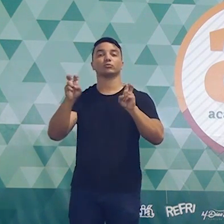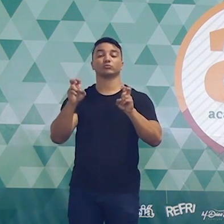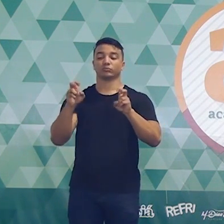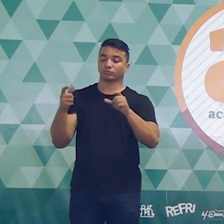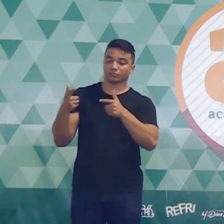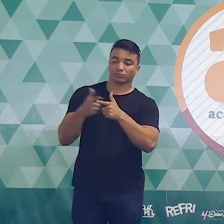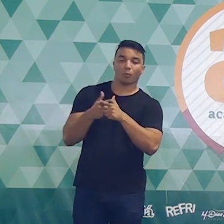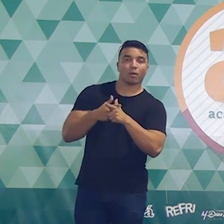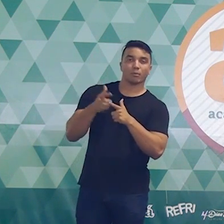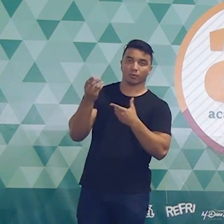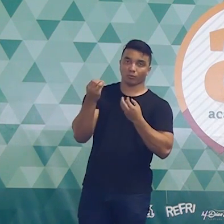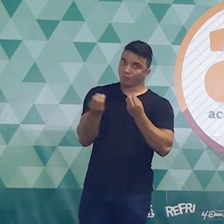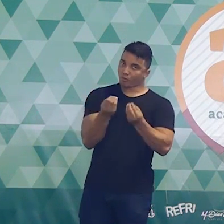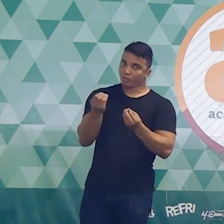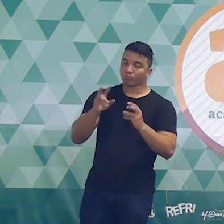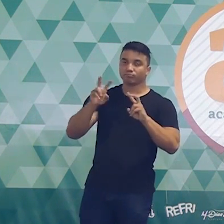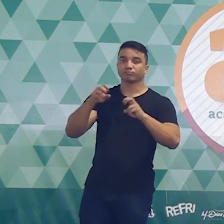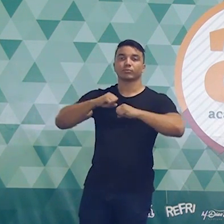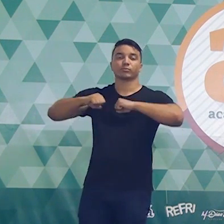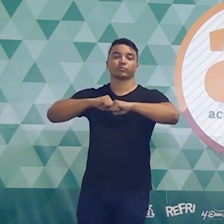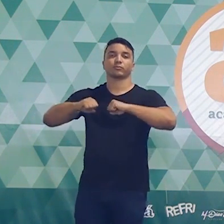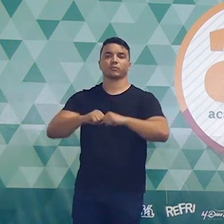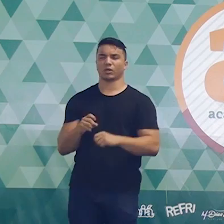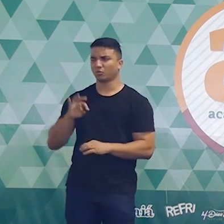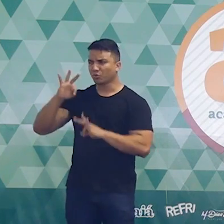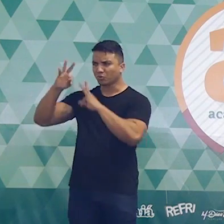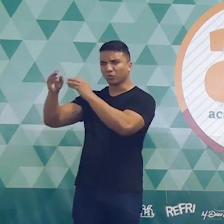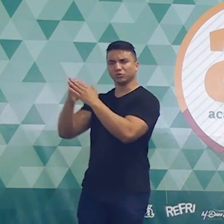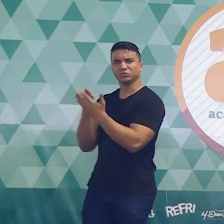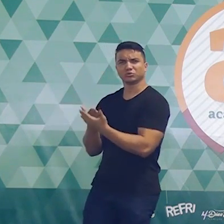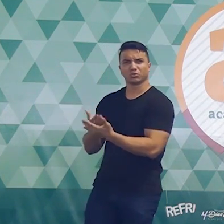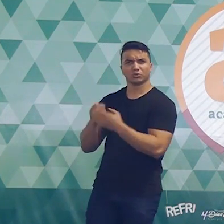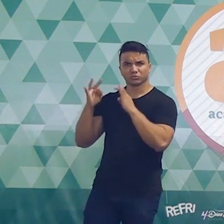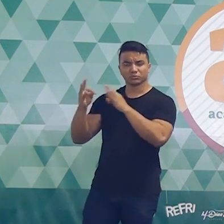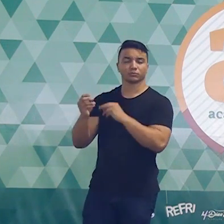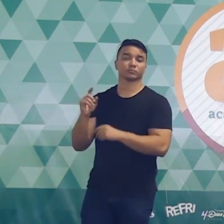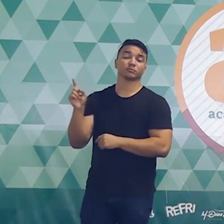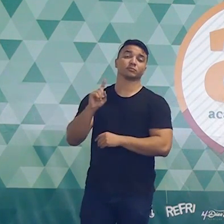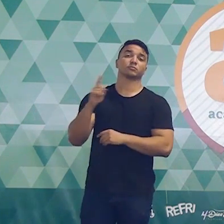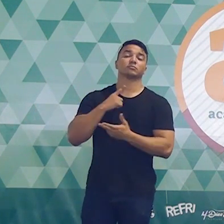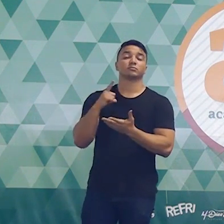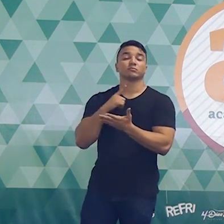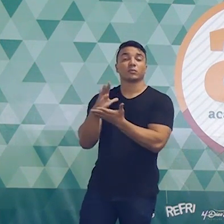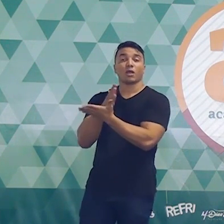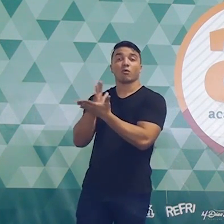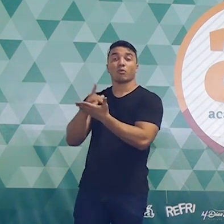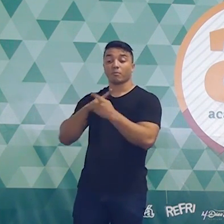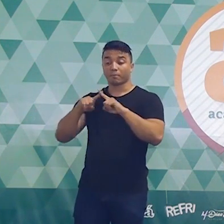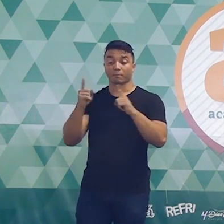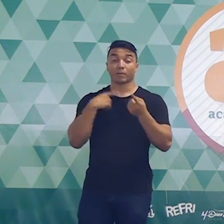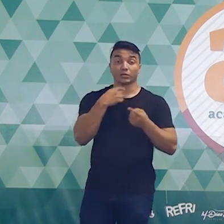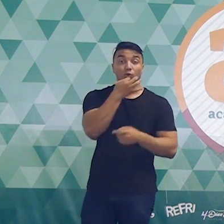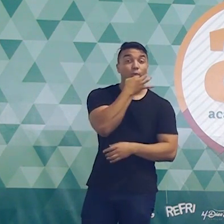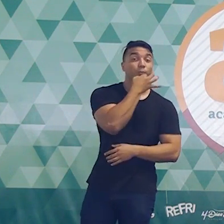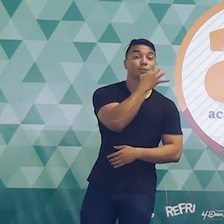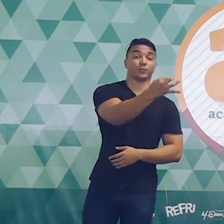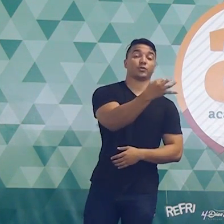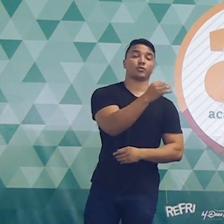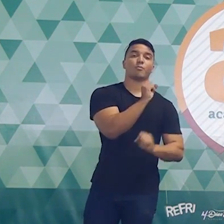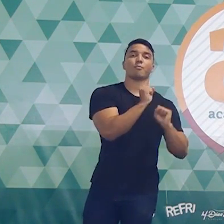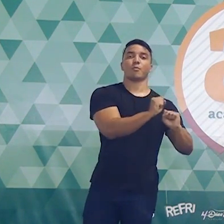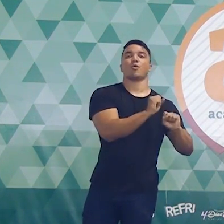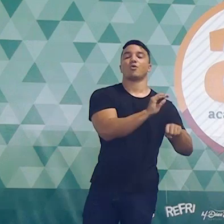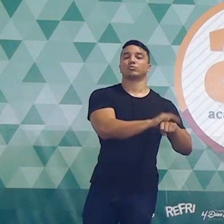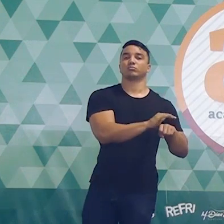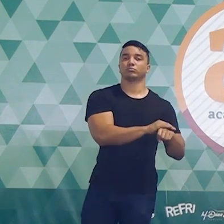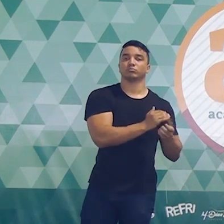problema. Diego, mas eu acho que não é toda escola que faz isso não. Claro que não é toda escola que faz isso, mas tu não está sugerindo que as escolas